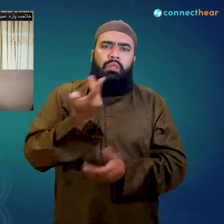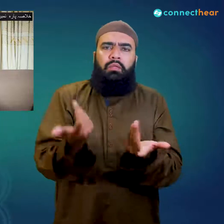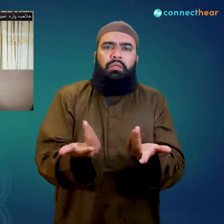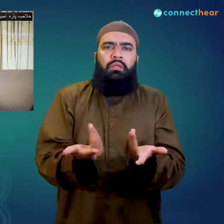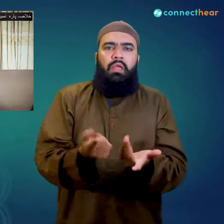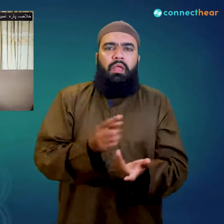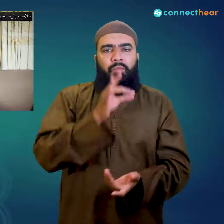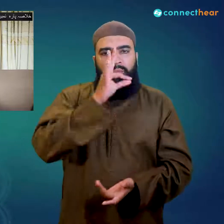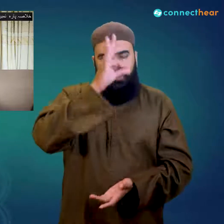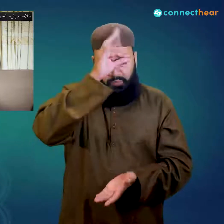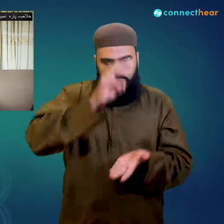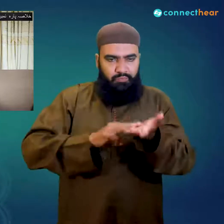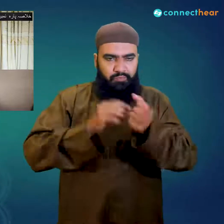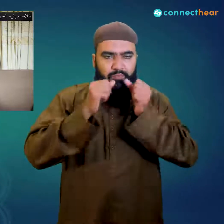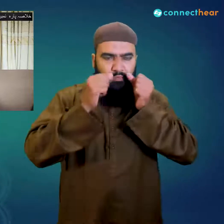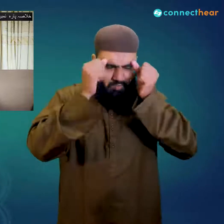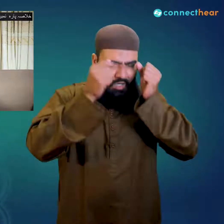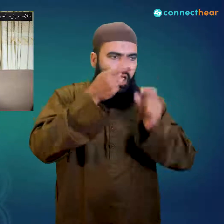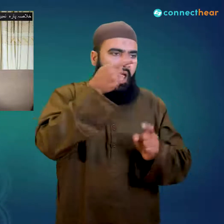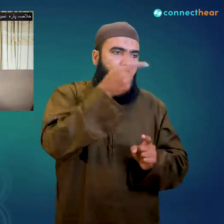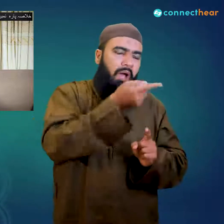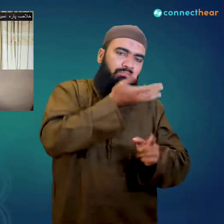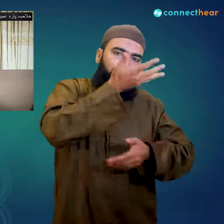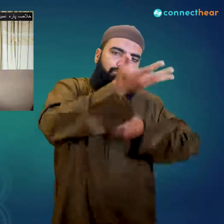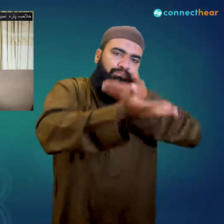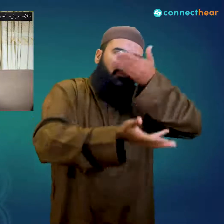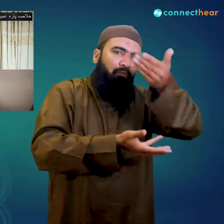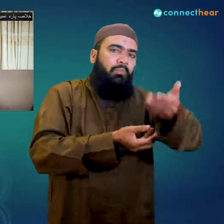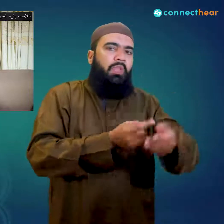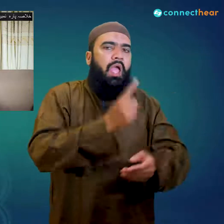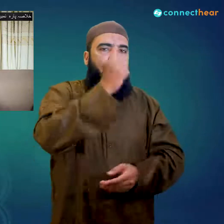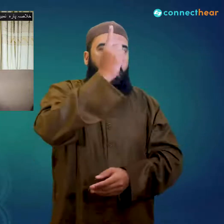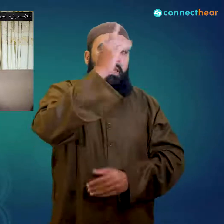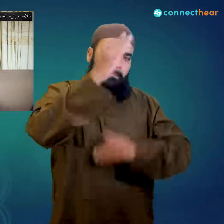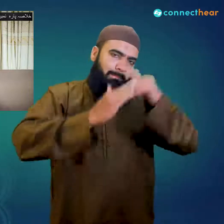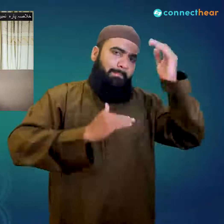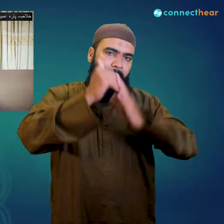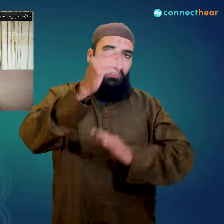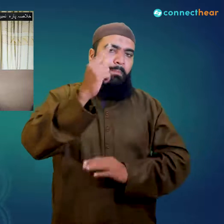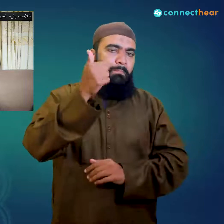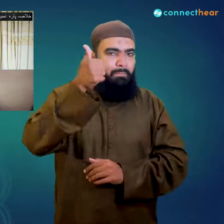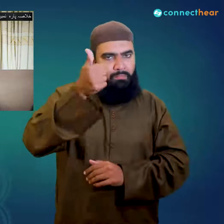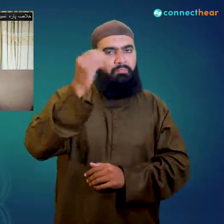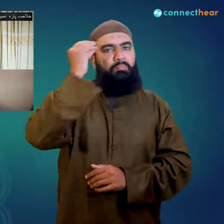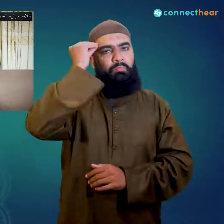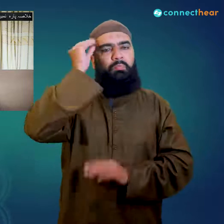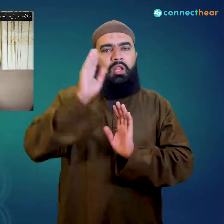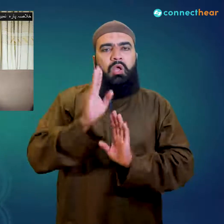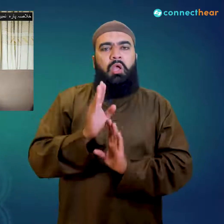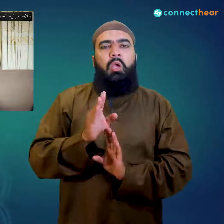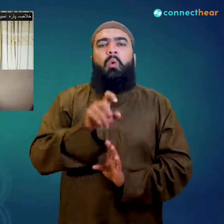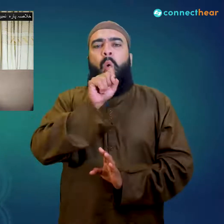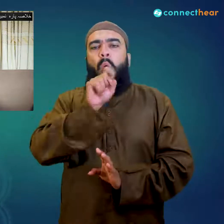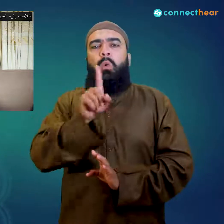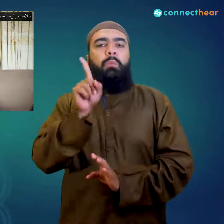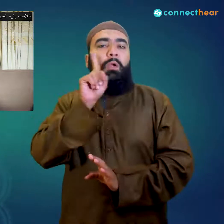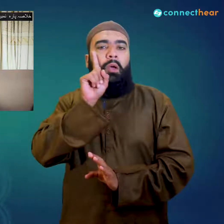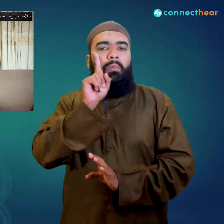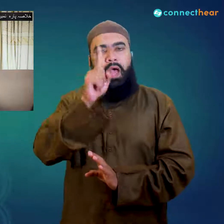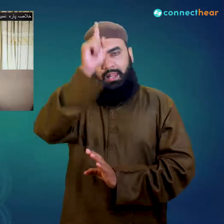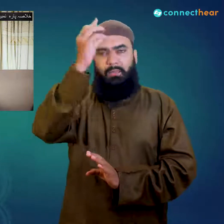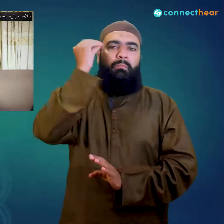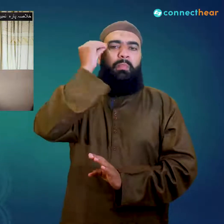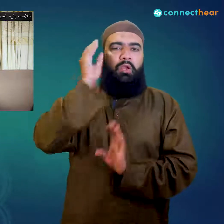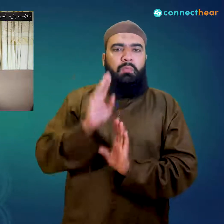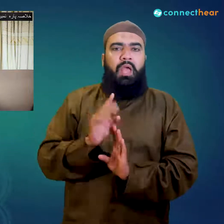آپ کہہ دیجئے واللہ عالم، اللہ اس کو بہتر جانتا ہے کہ کون سا حکم کس وقت دینا ہے، چونکہ اللہ